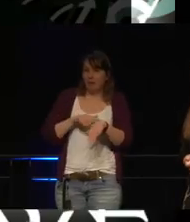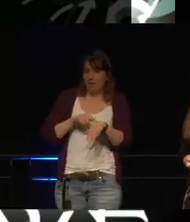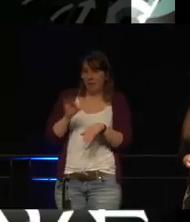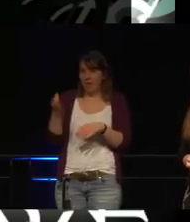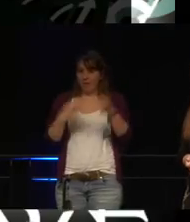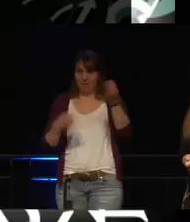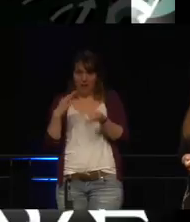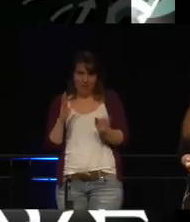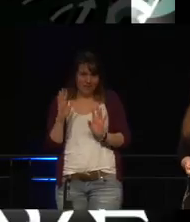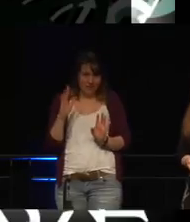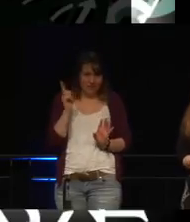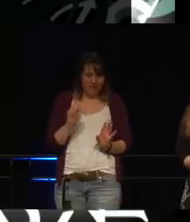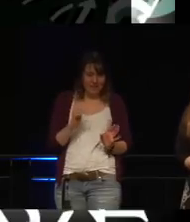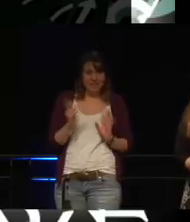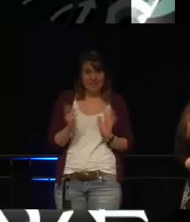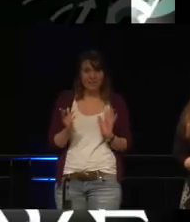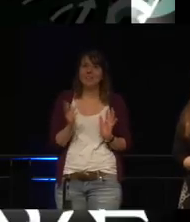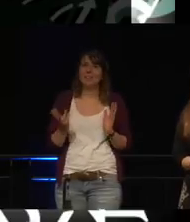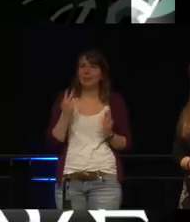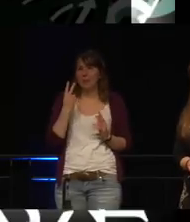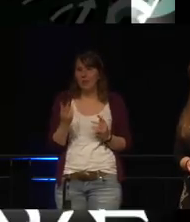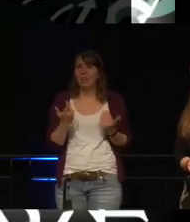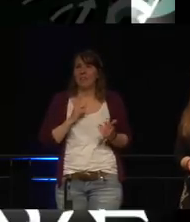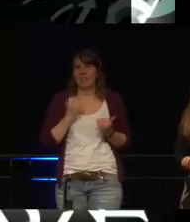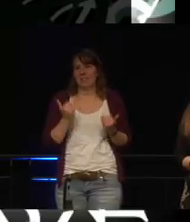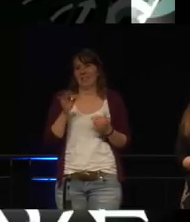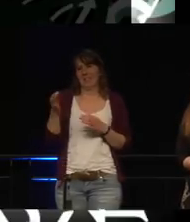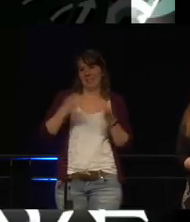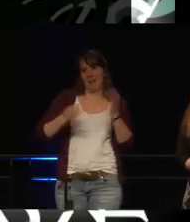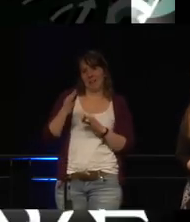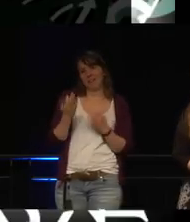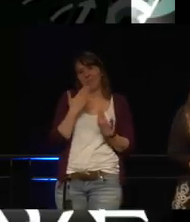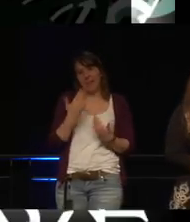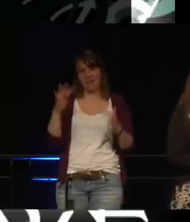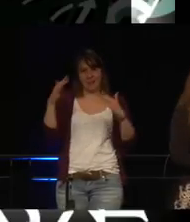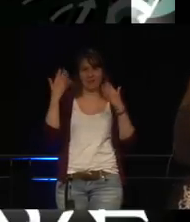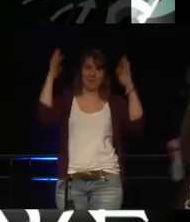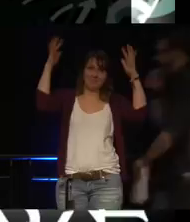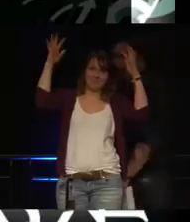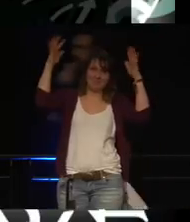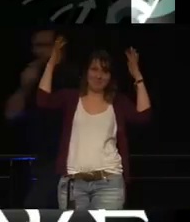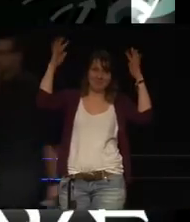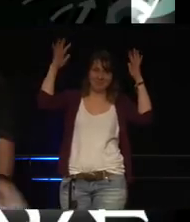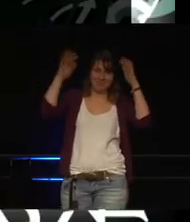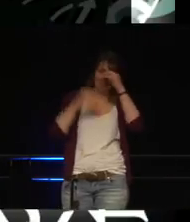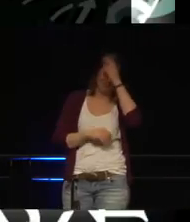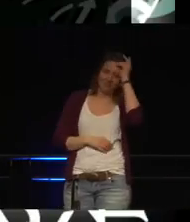las preguntas y el input. Si no, os quiero dar las gracias por la